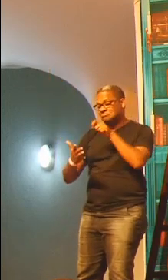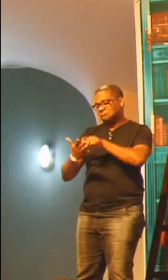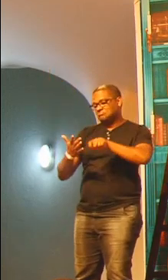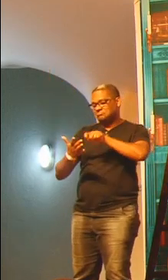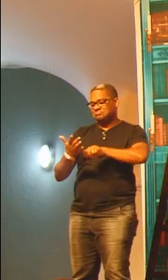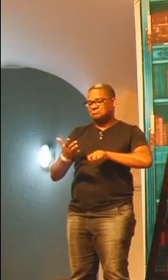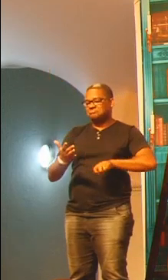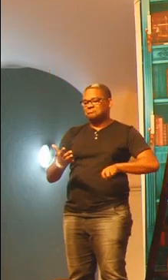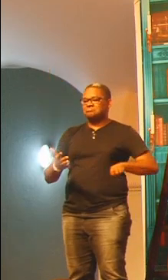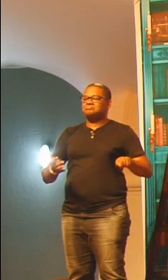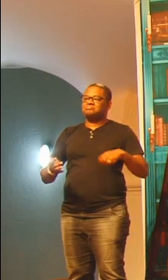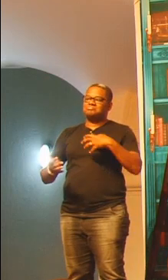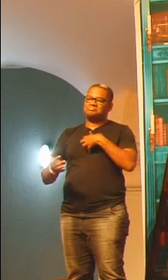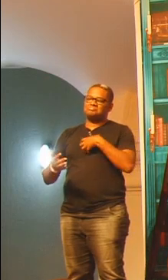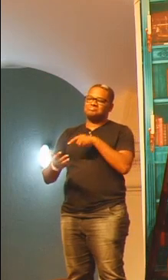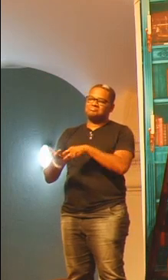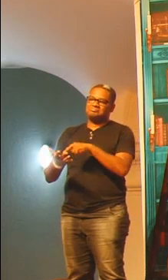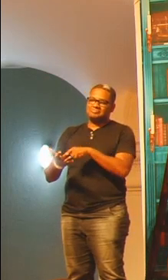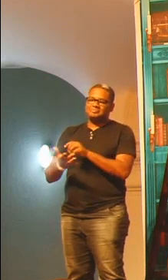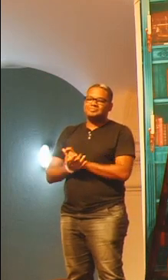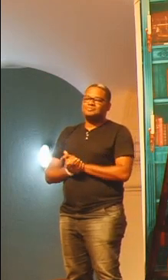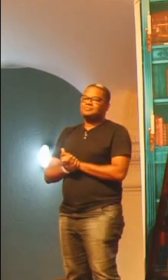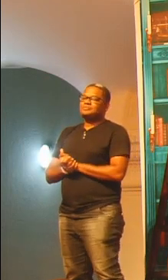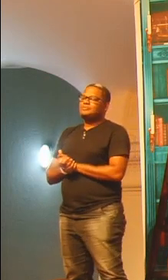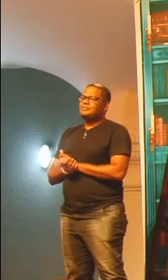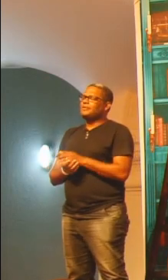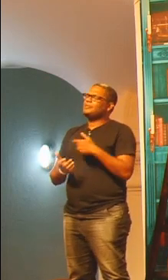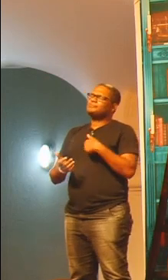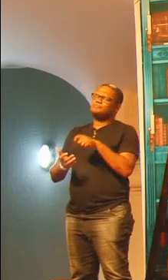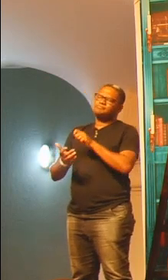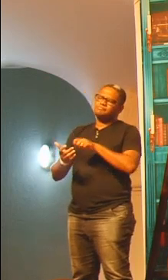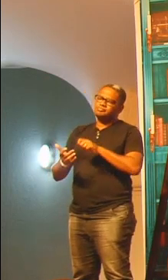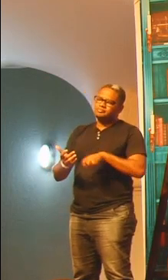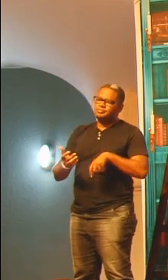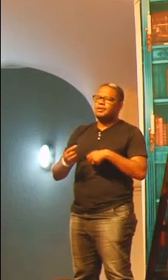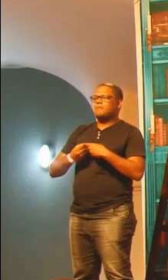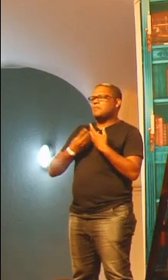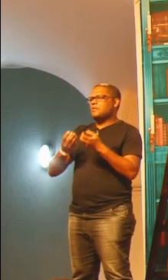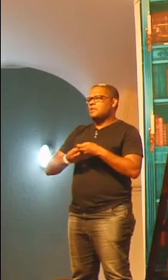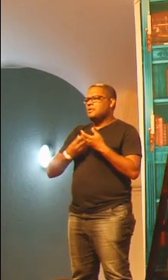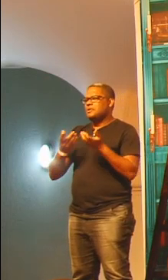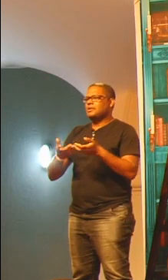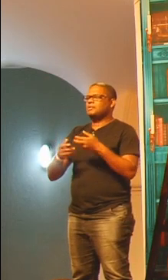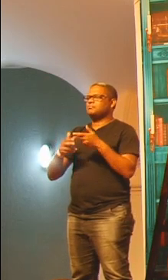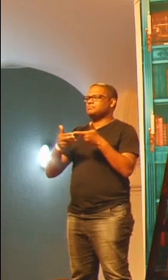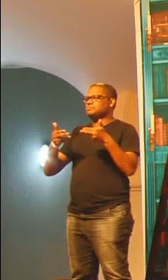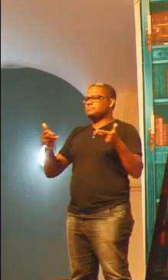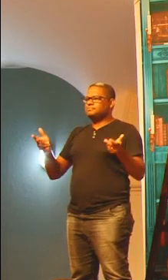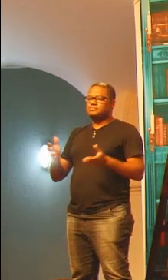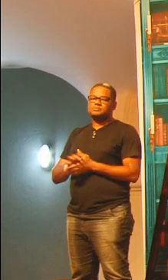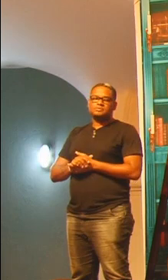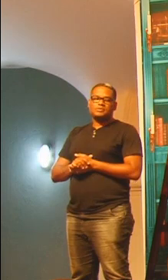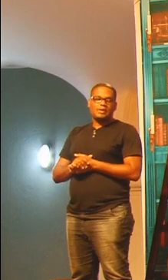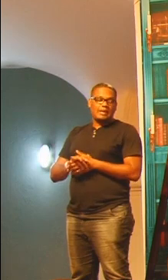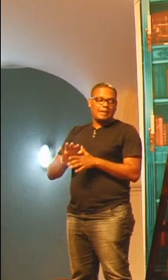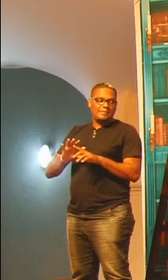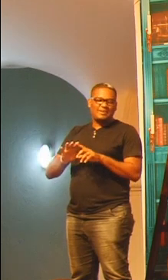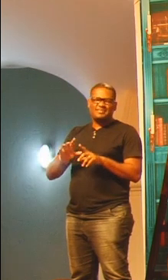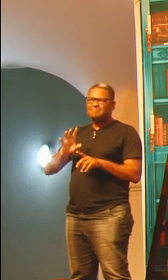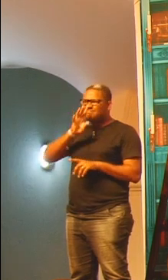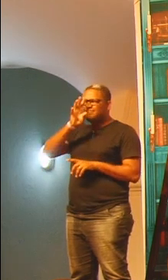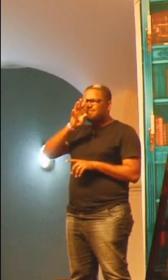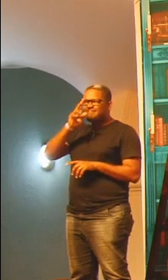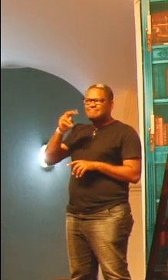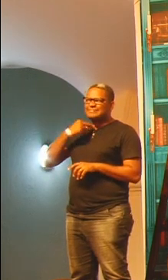mesmo, que aqui eu me livro, né? E aí escrevi lá meus poemas, tudo e tal, mas não me atrevo a escrever um livro